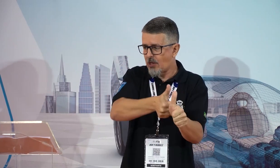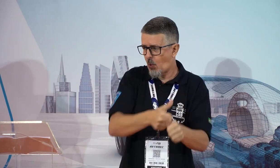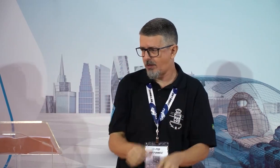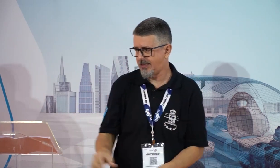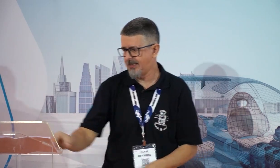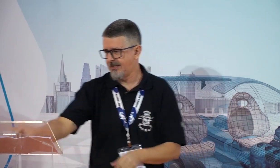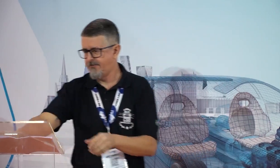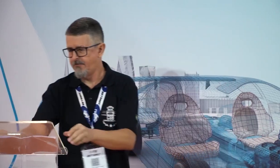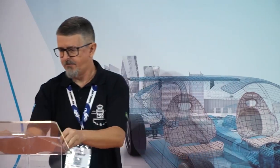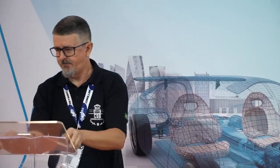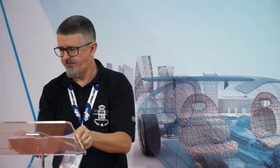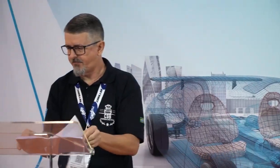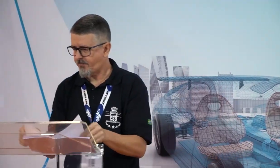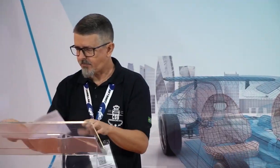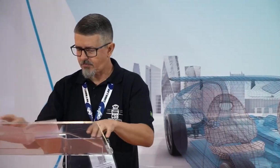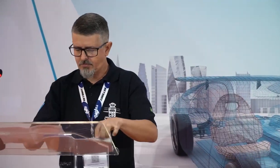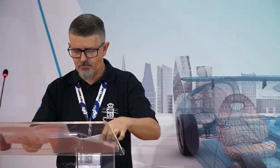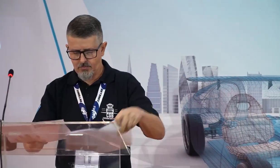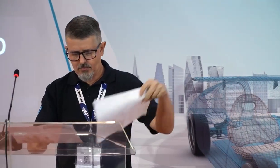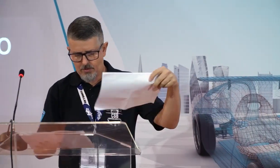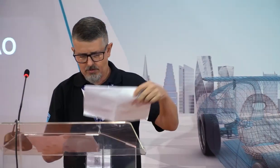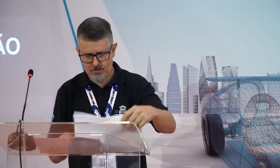nós temos mais de 15 mil seguidores.